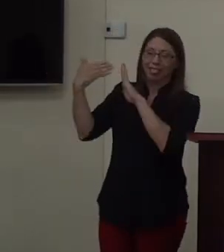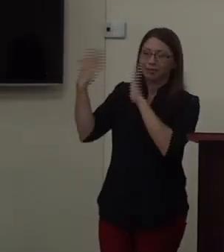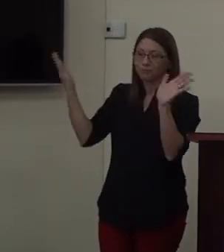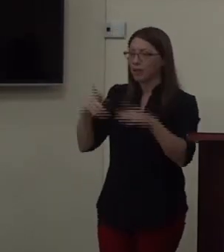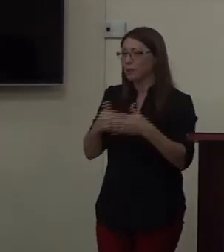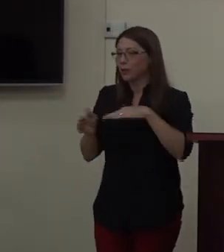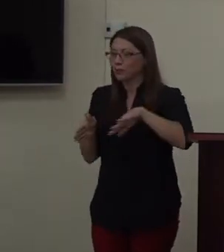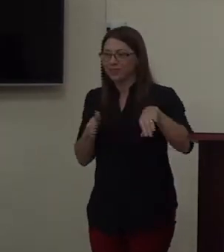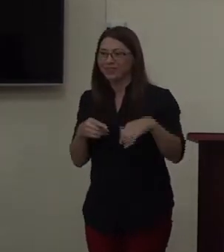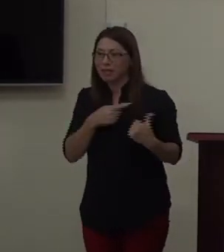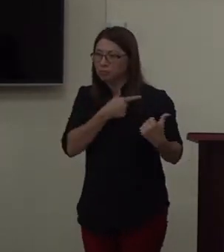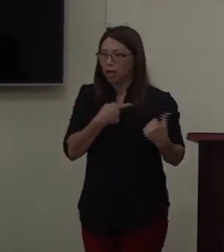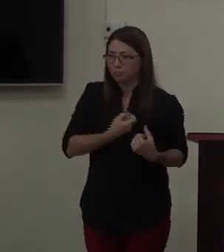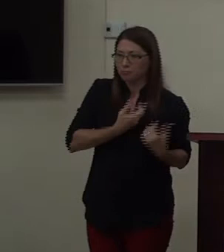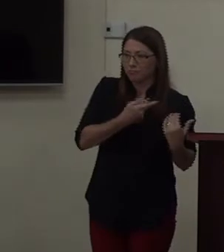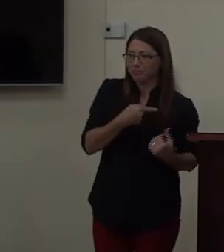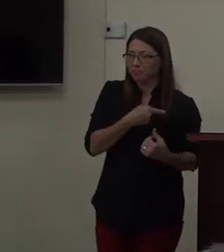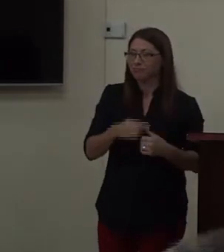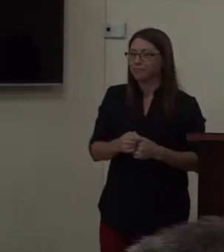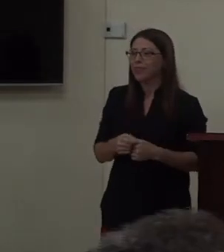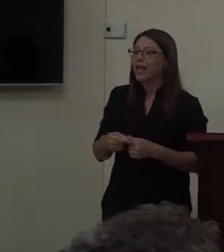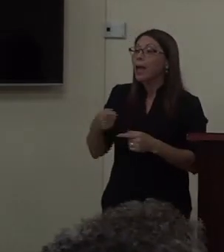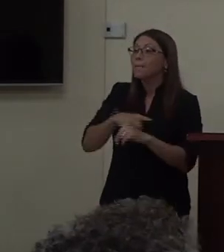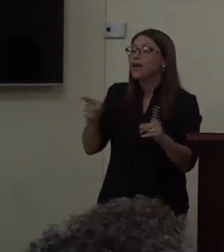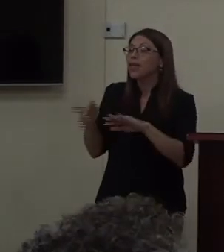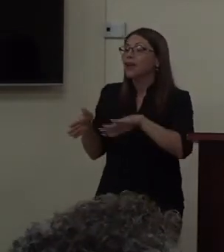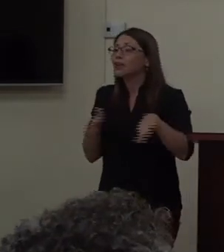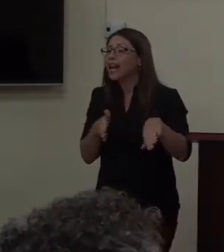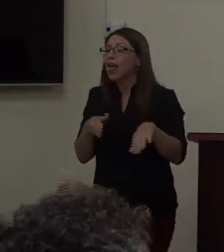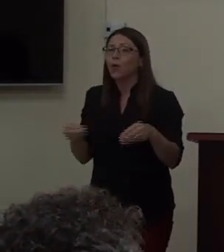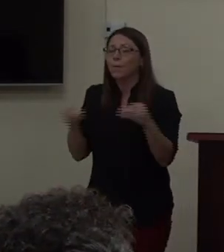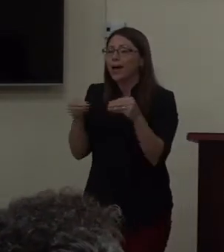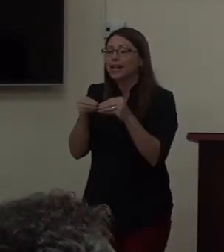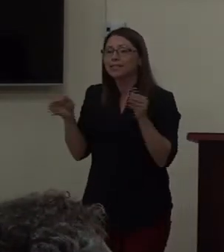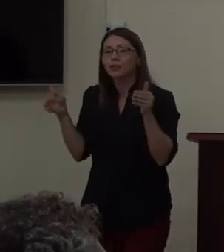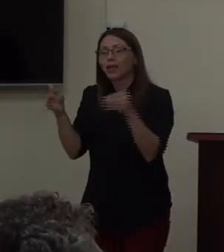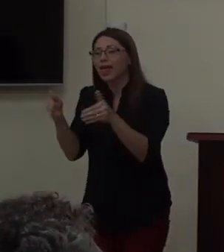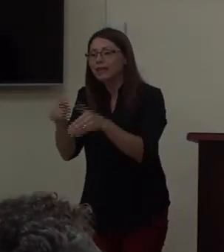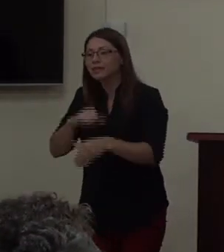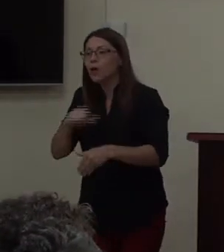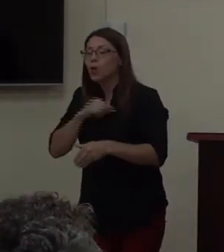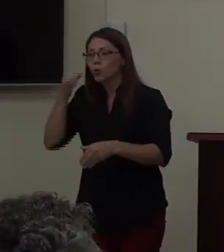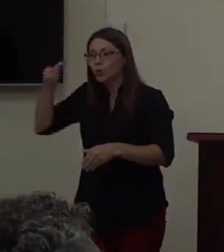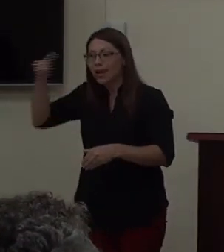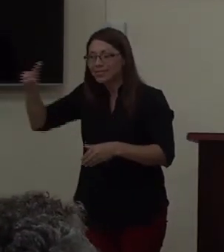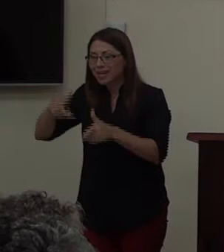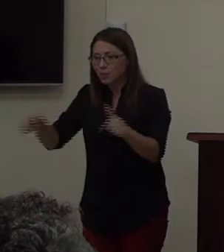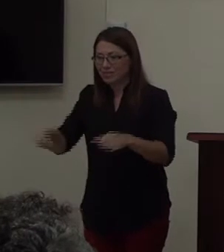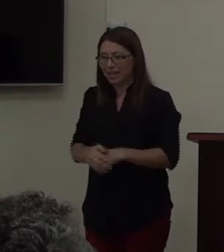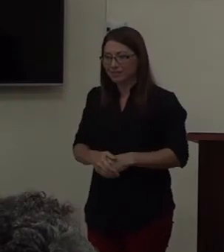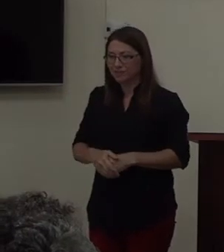Pero bueno, dejándolo de lado, me interesan muchísimo más las autoridades culturales y lingüísticas. ¿Quiénes son estas autoridades culturales